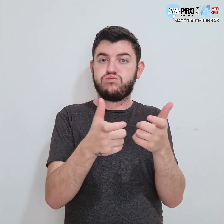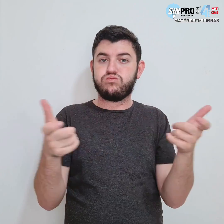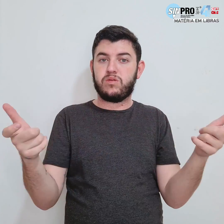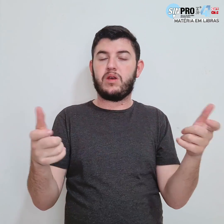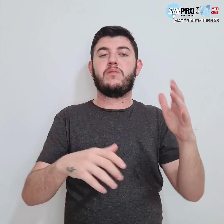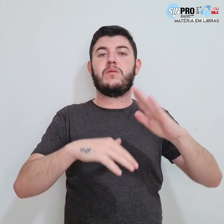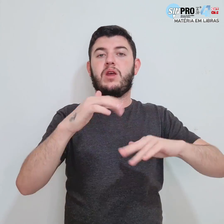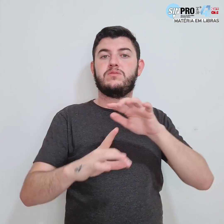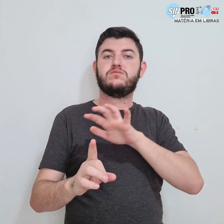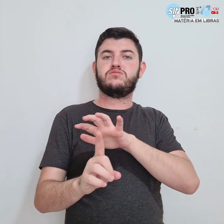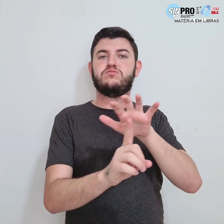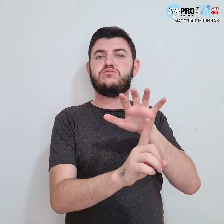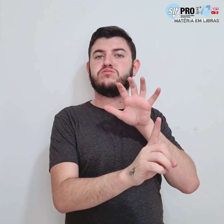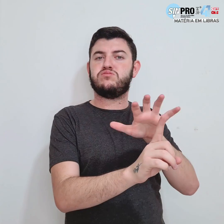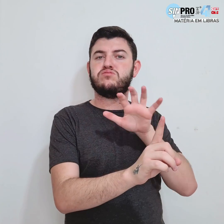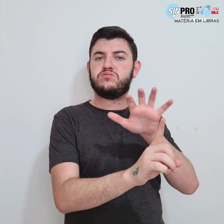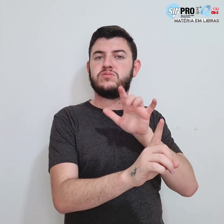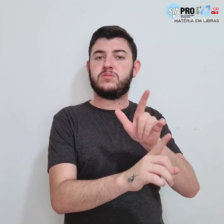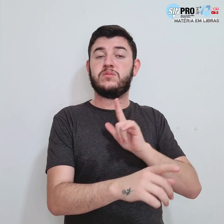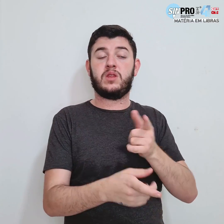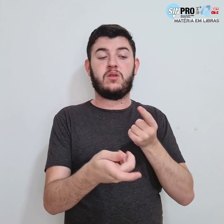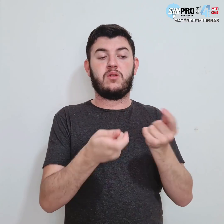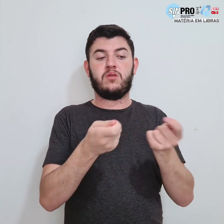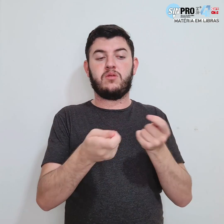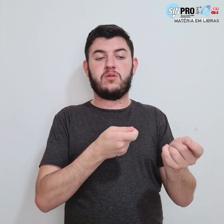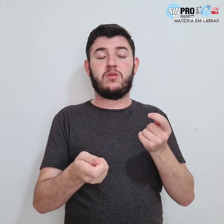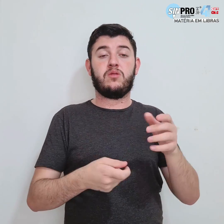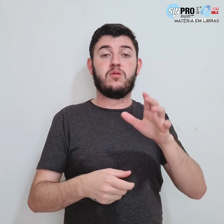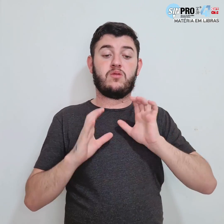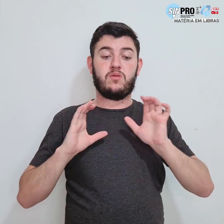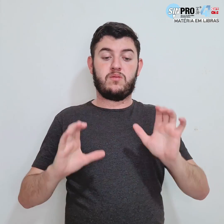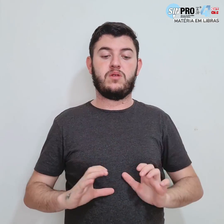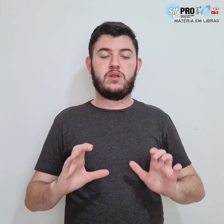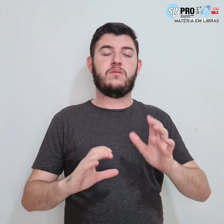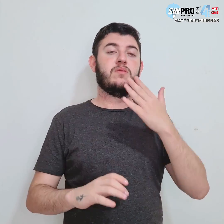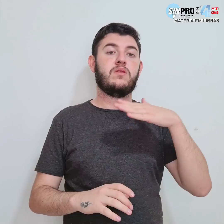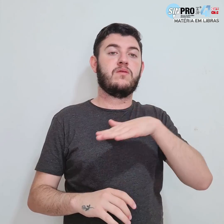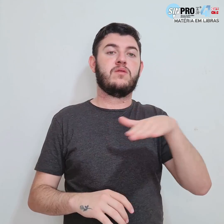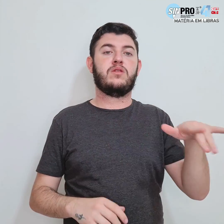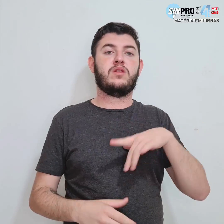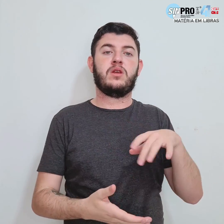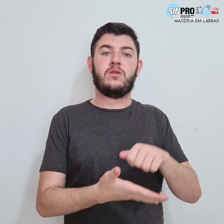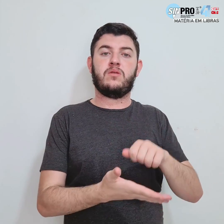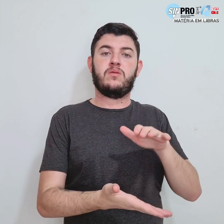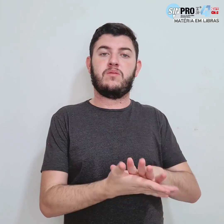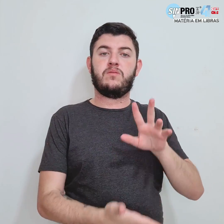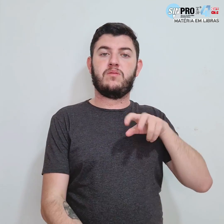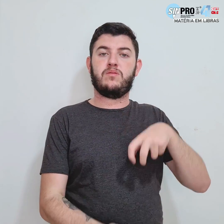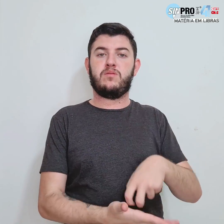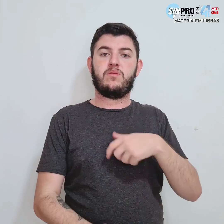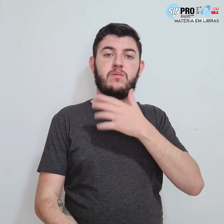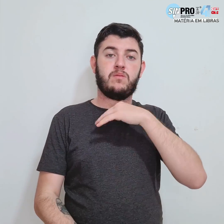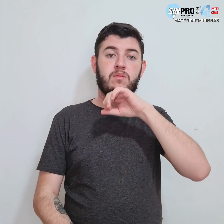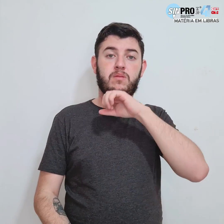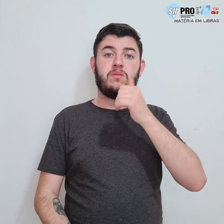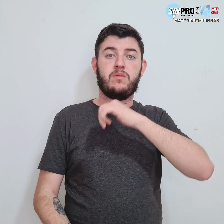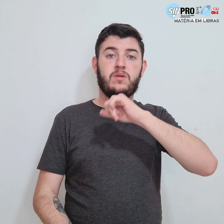As práticas coercitivas buscam o controle do comportamento infantil por meio das reações punitivas dos pais,